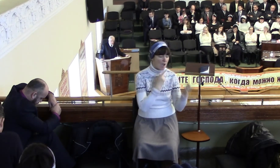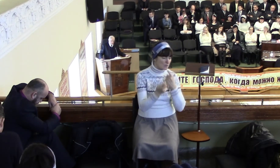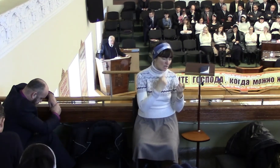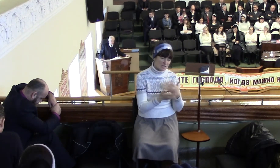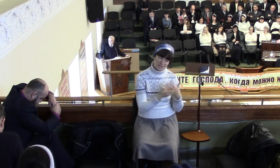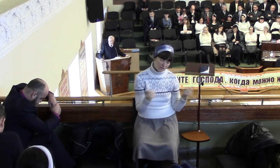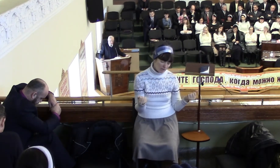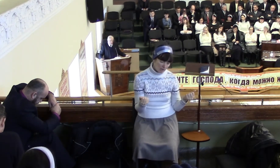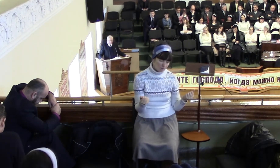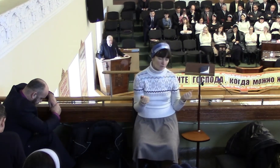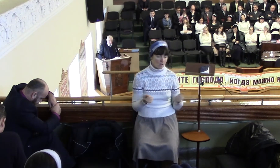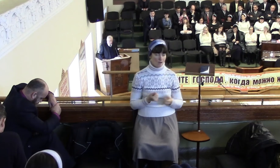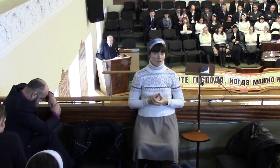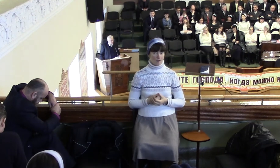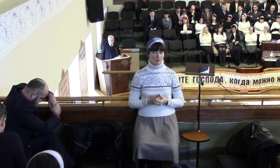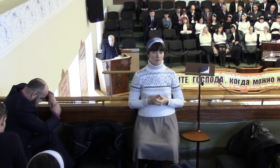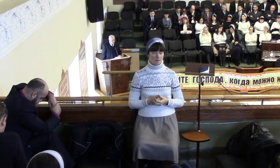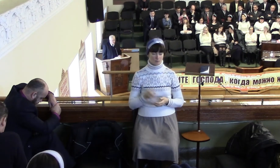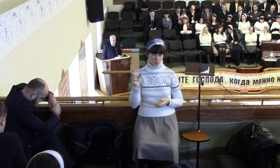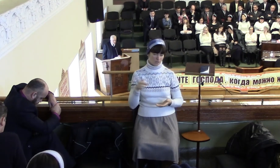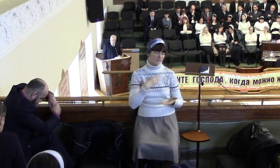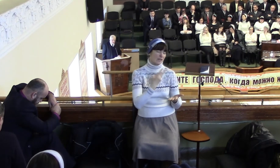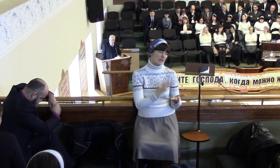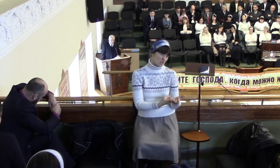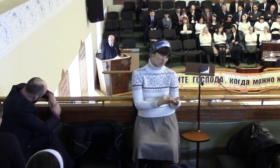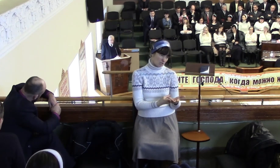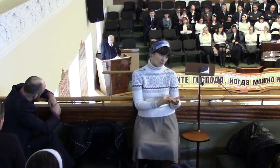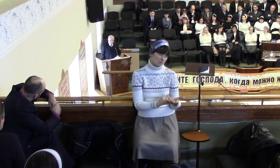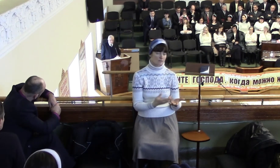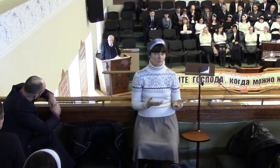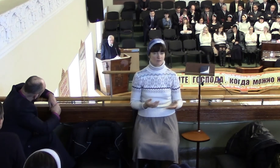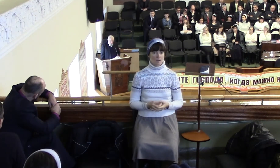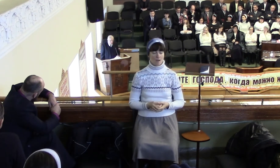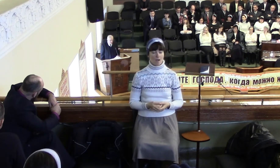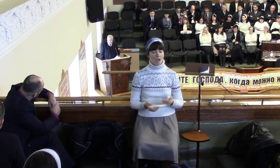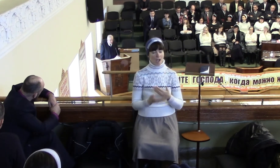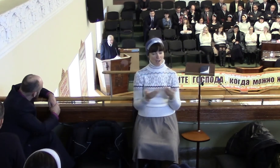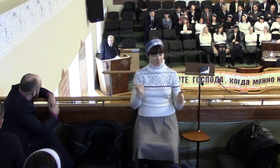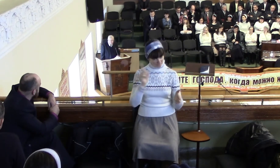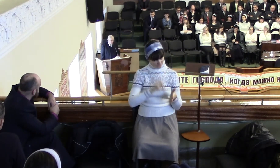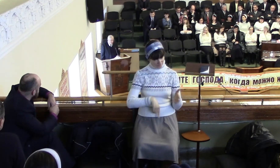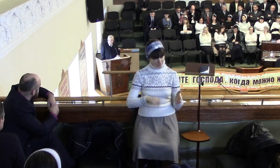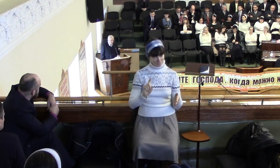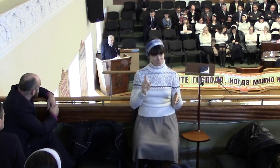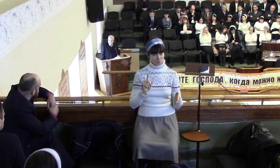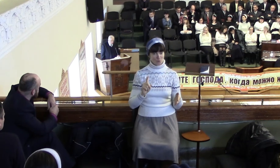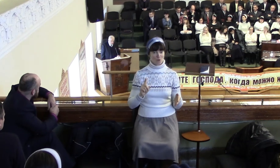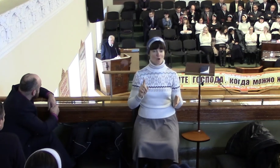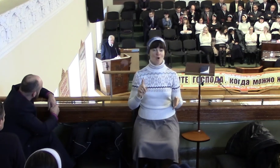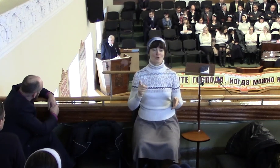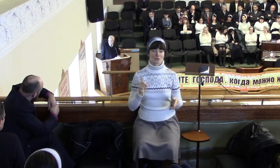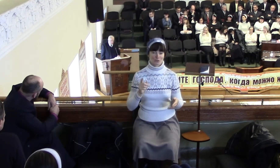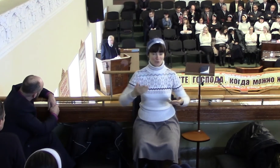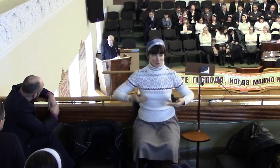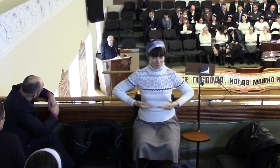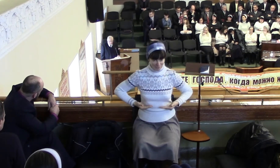ни истории, ни планов. Но, друзья дорогие, мы верим в то, что жизнь